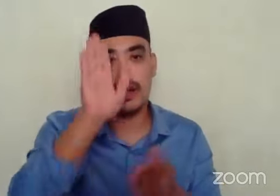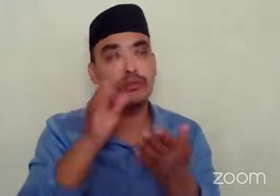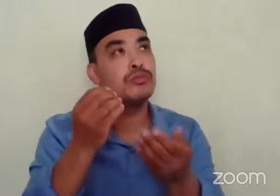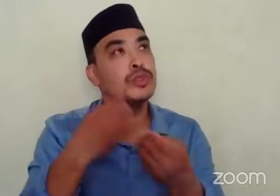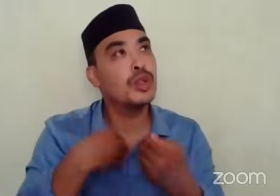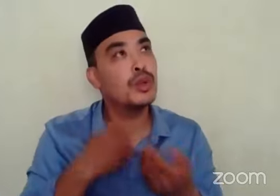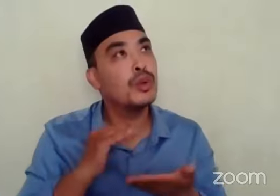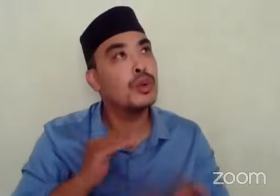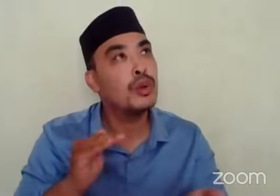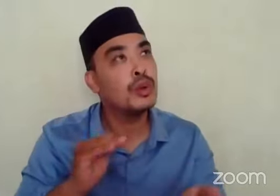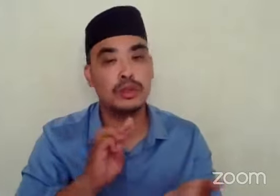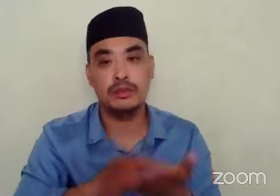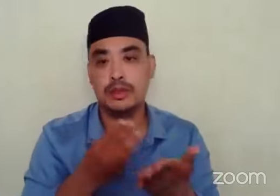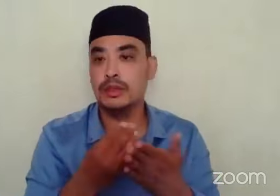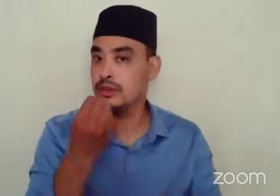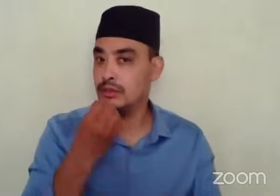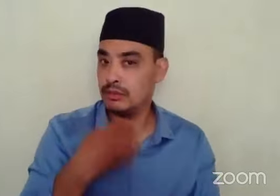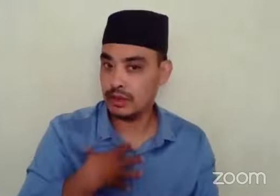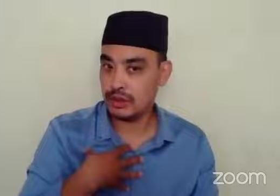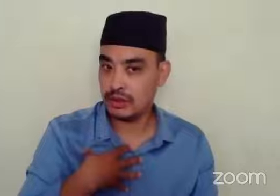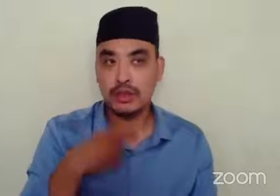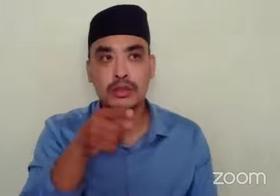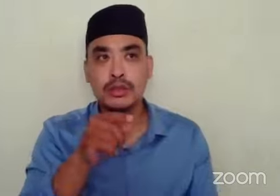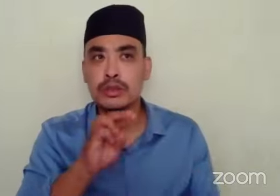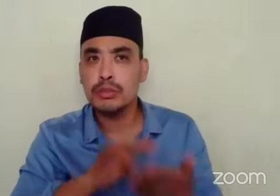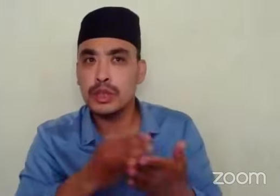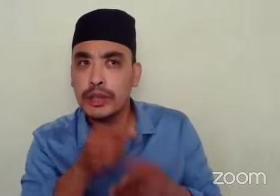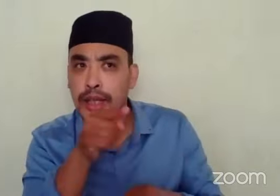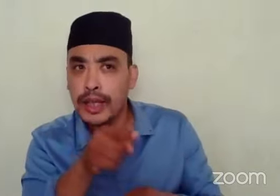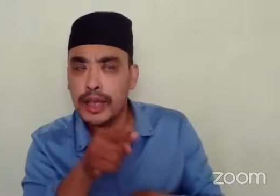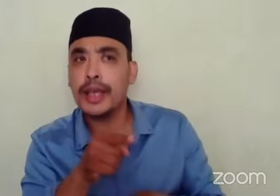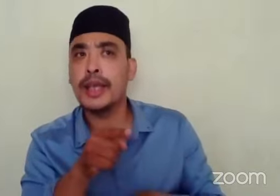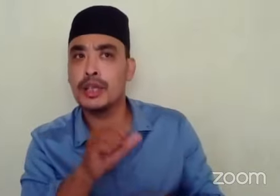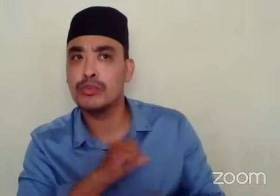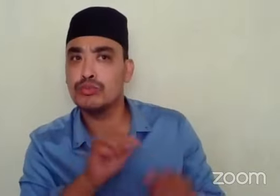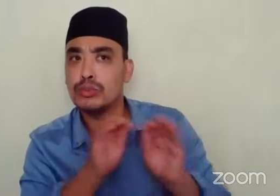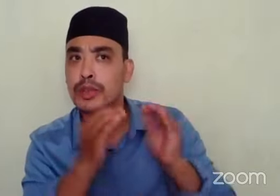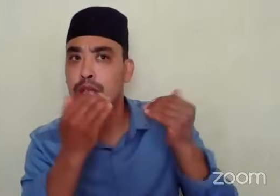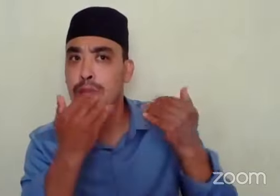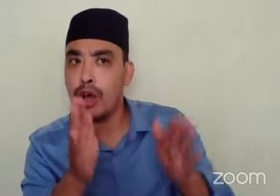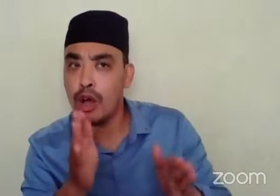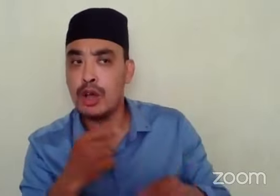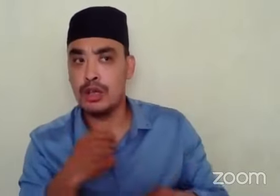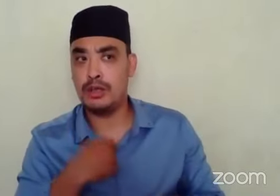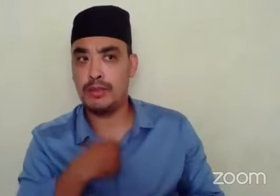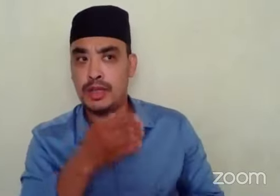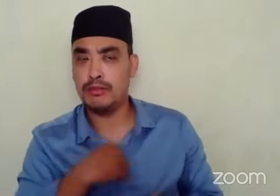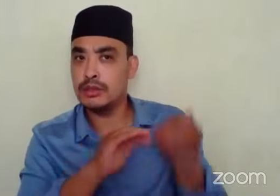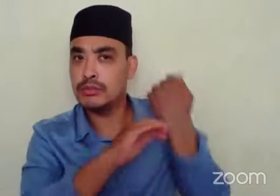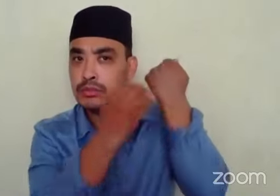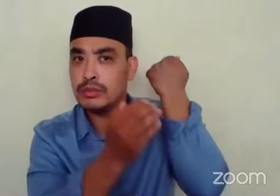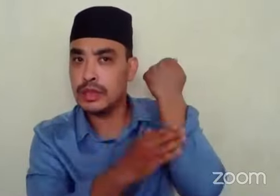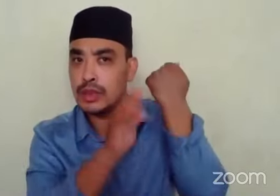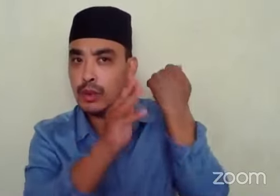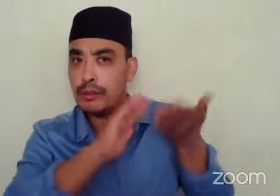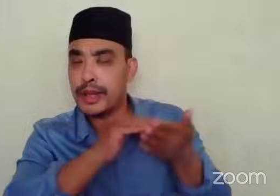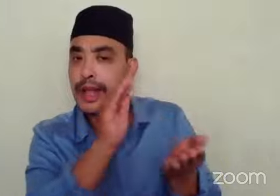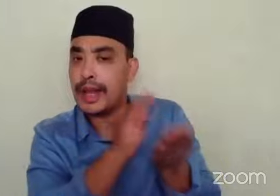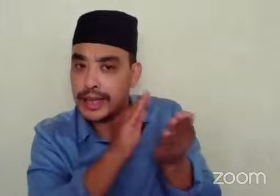भनेर भनिन्छ क्या। तिमीलाई यस्तो यस्तो भएर, यसरी सम्बन्ध भएर, मैले तिमीलाई गर्भमा 9 महिनासम्म